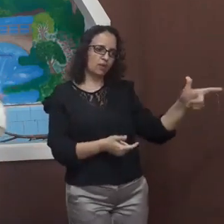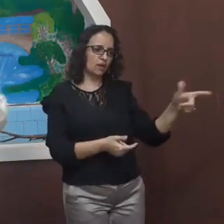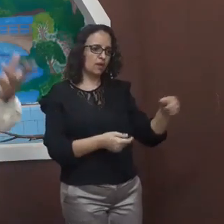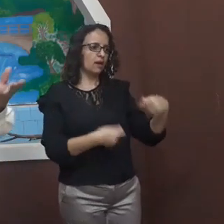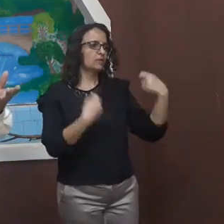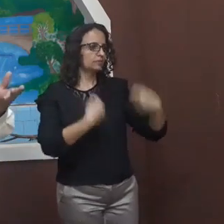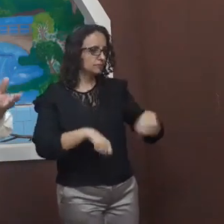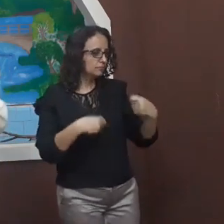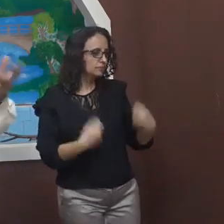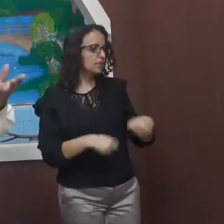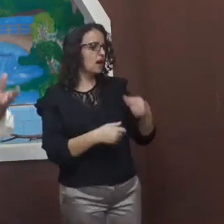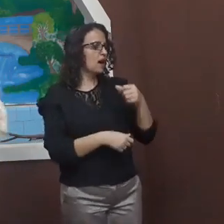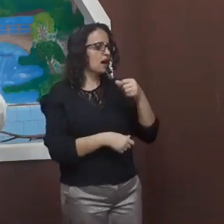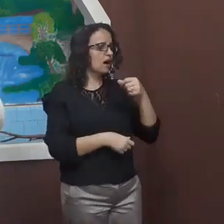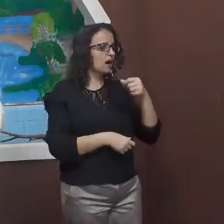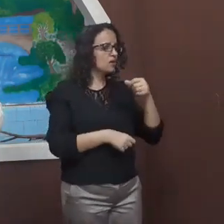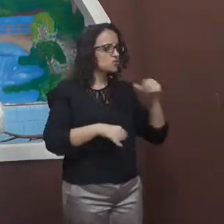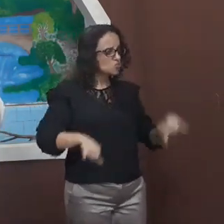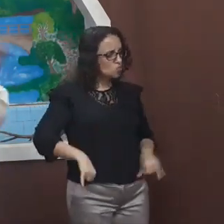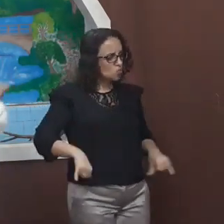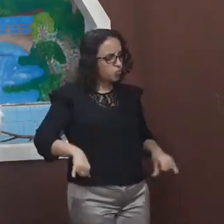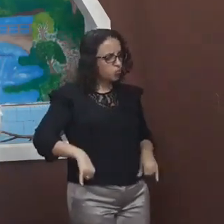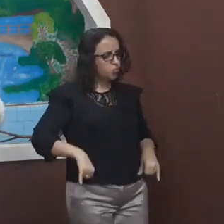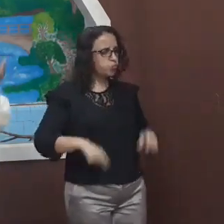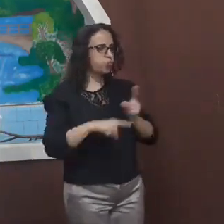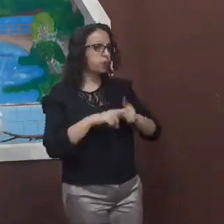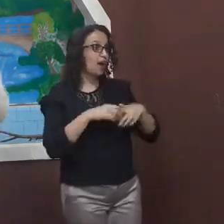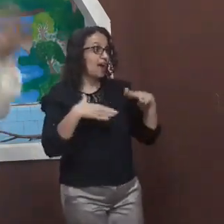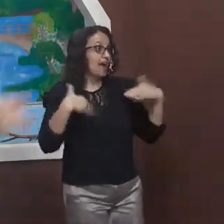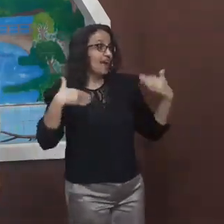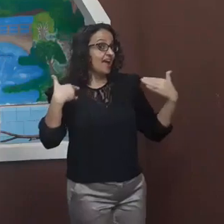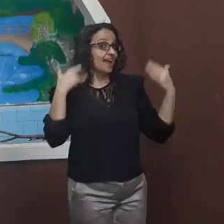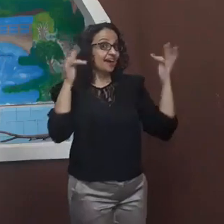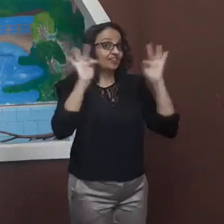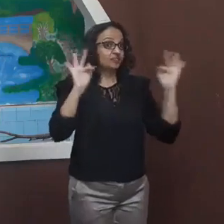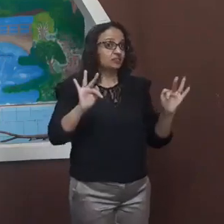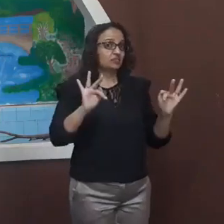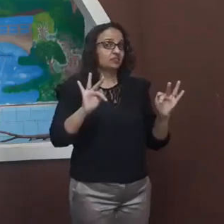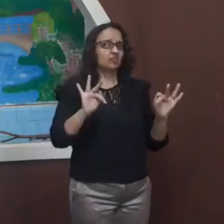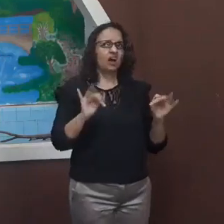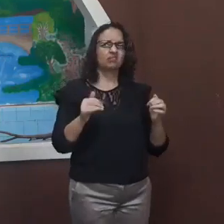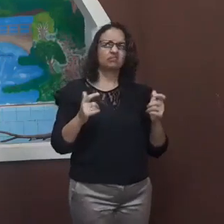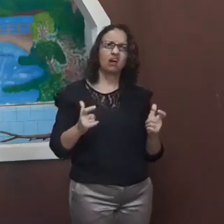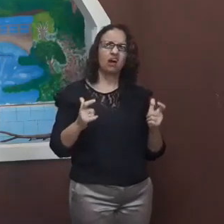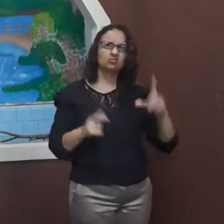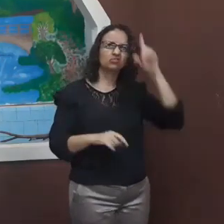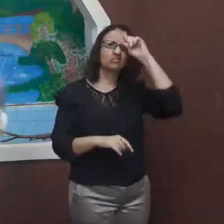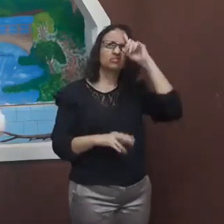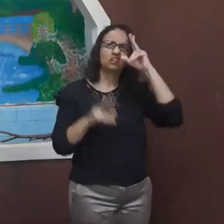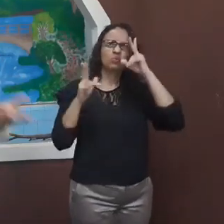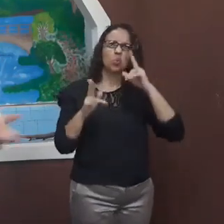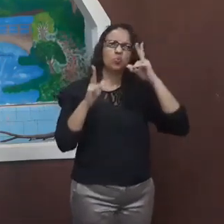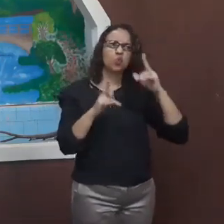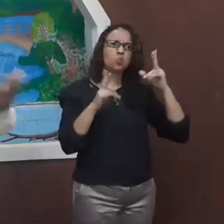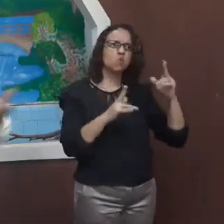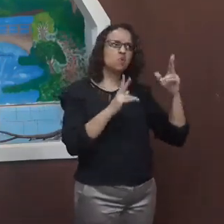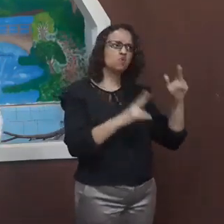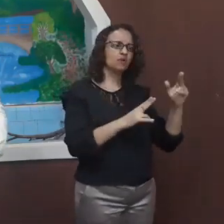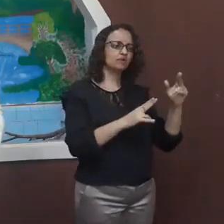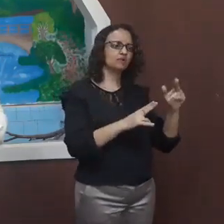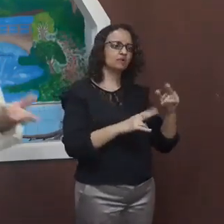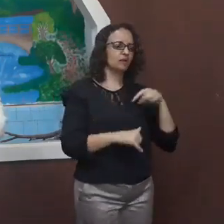ausência total de sofrimento, o homem sofre, que está muito alegre, está muito feliz, ele vive um tédio. Na verdade, a felicidade só é